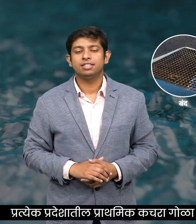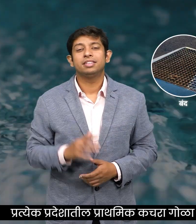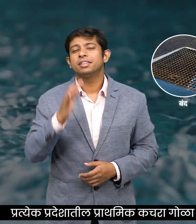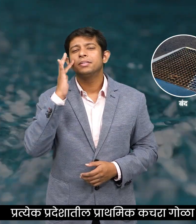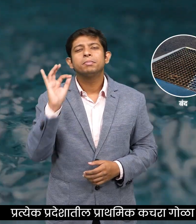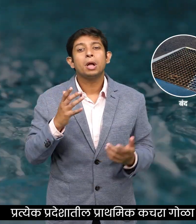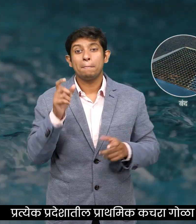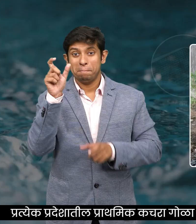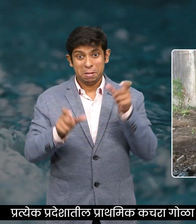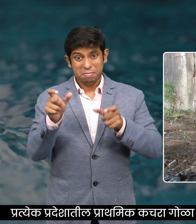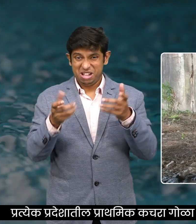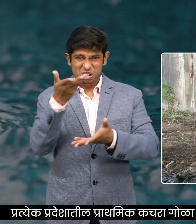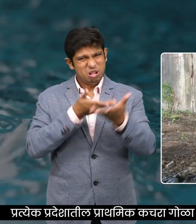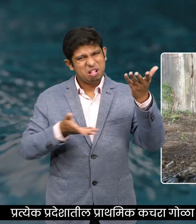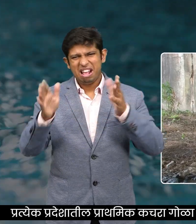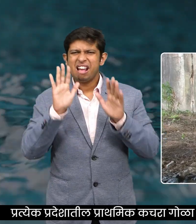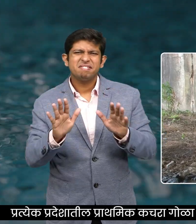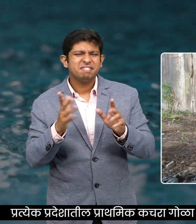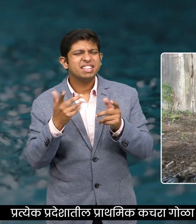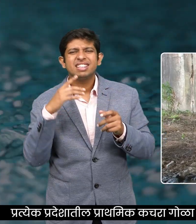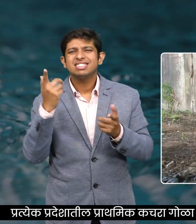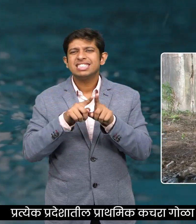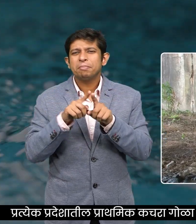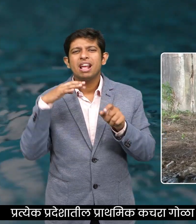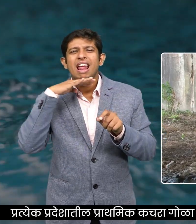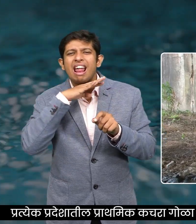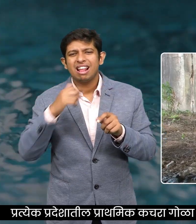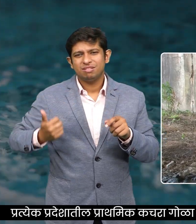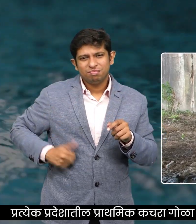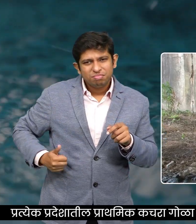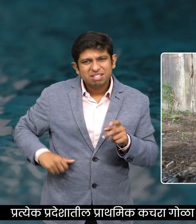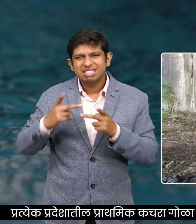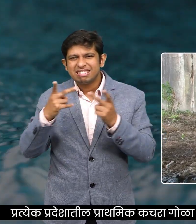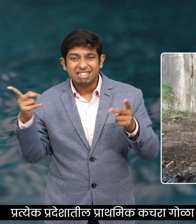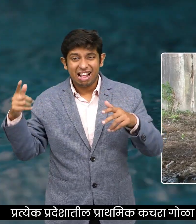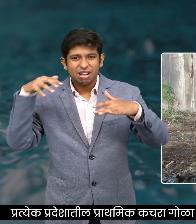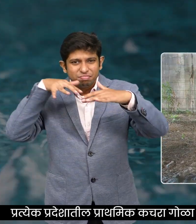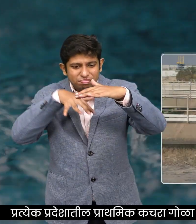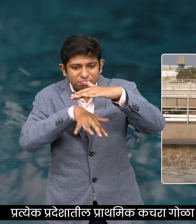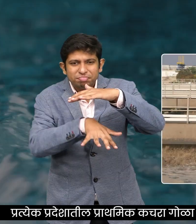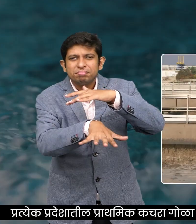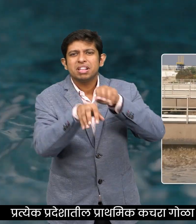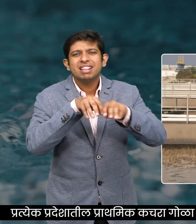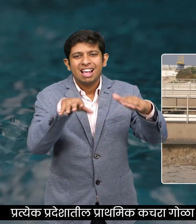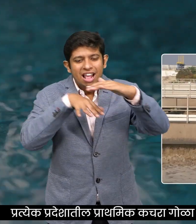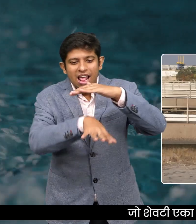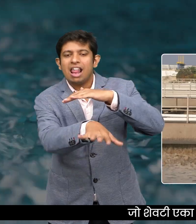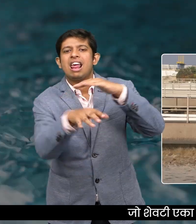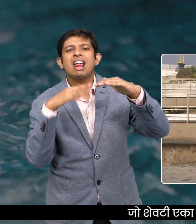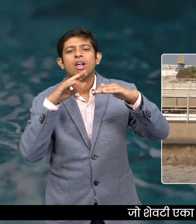प्रत्येक प्रदेशातील प्राथमिक कचरा गोळा केला जातो आणि मुख्य नेटवर्कमध्ये नेला जातो, जो शेवटी